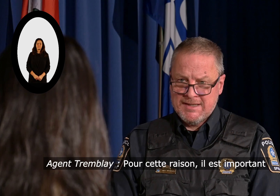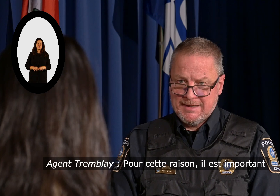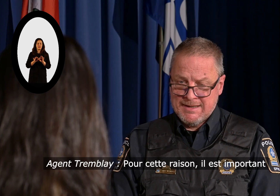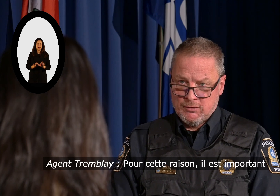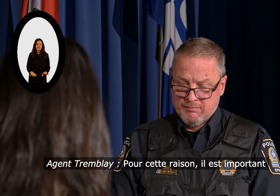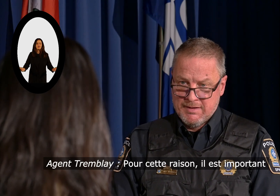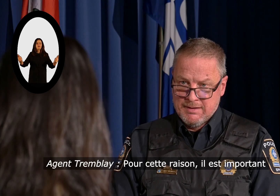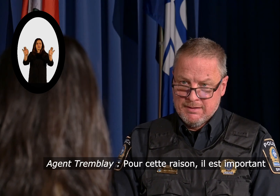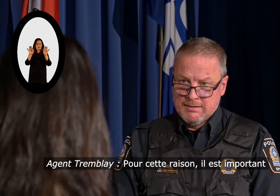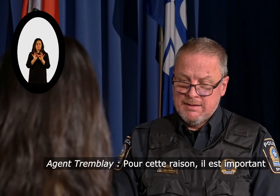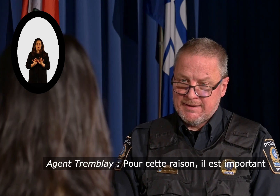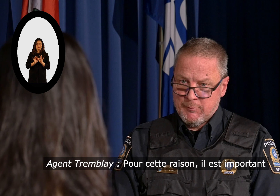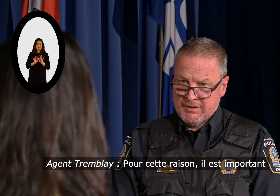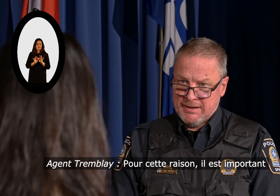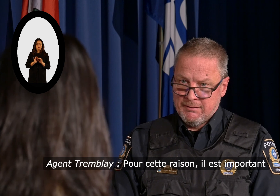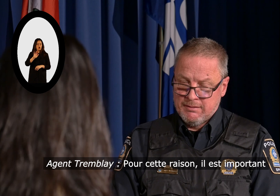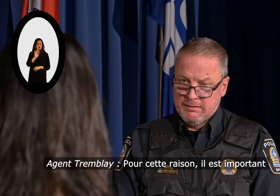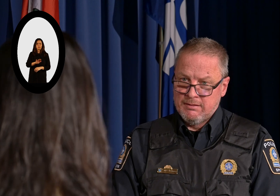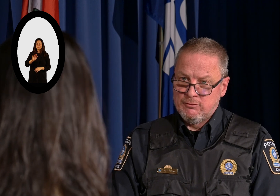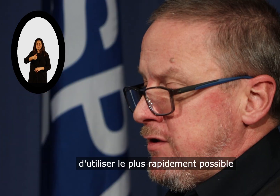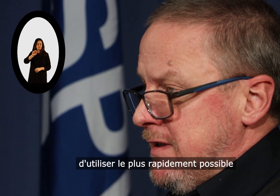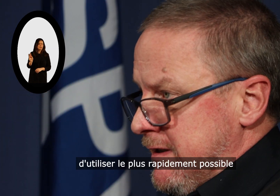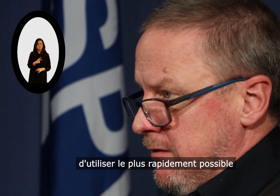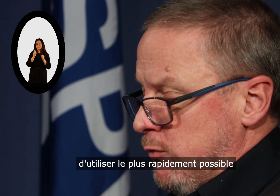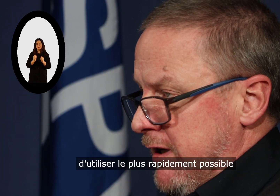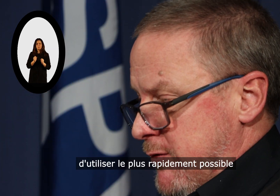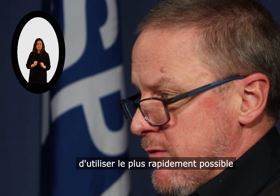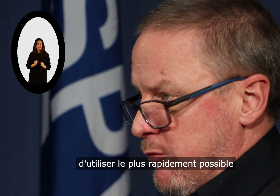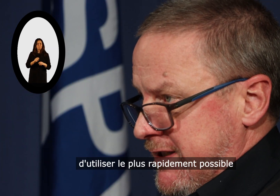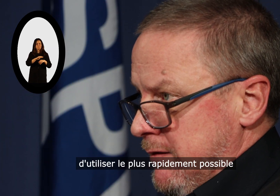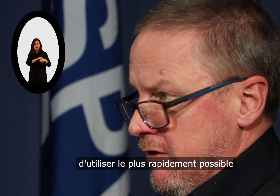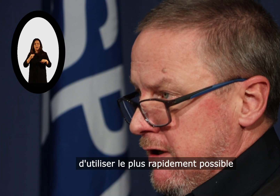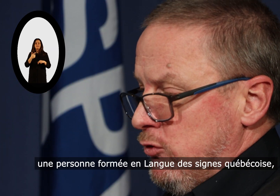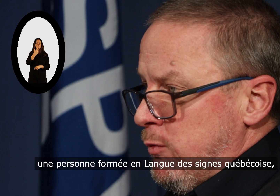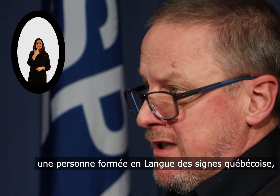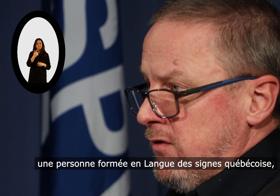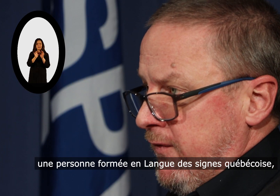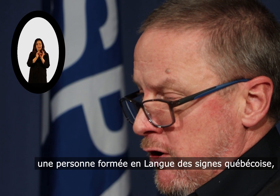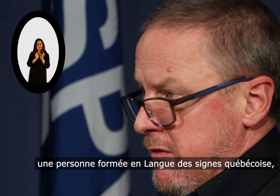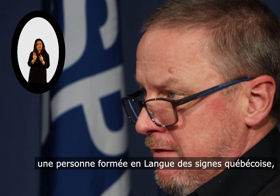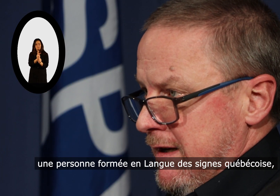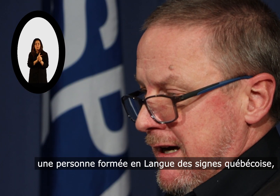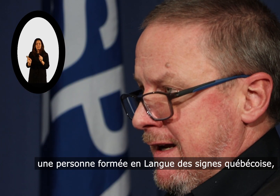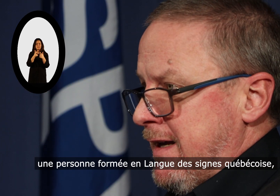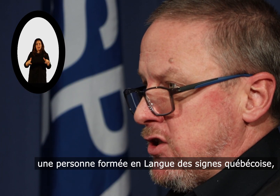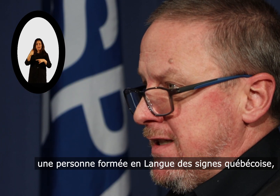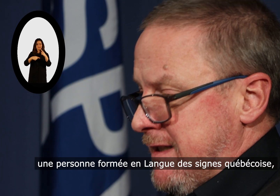cette raison, il est important d'utiliser le plus rapidement possible une personne formée en langage des signes